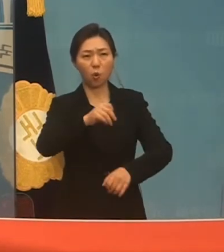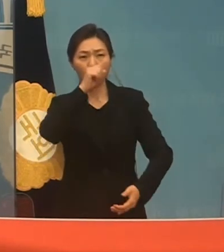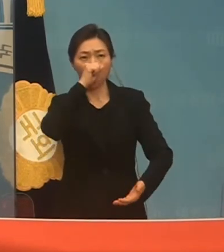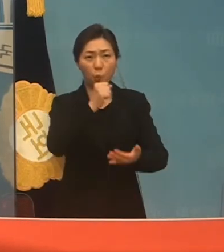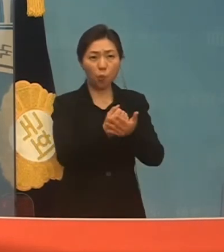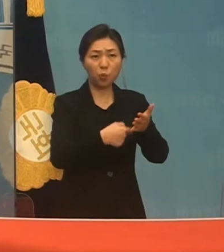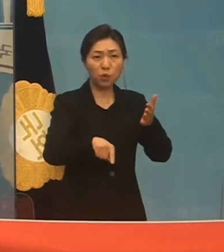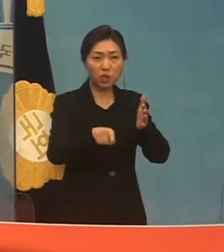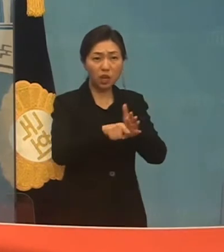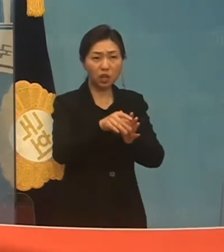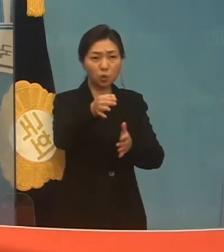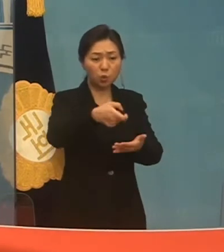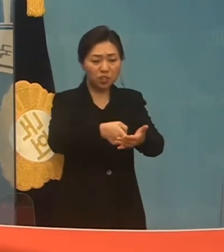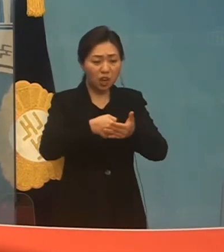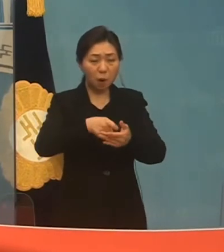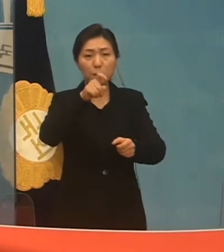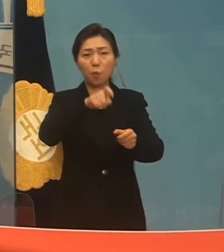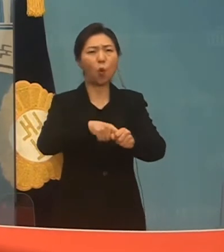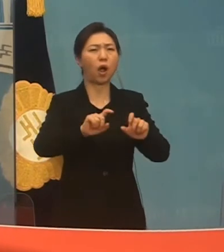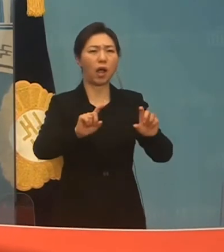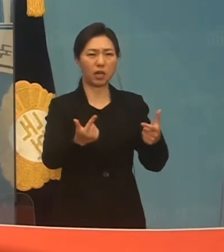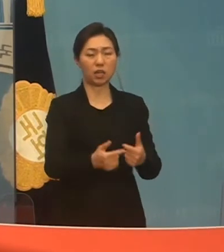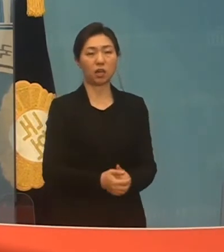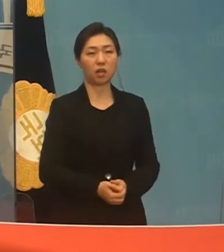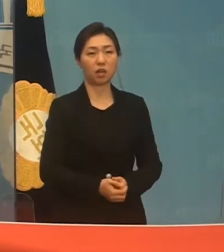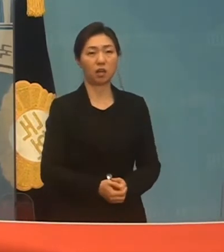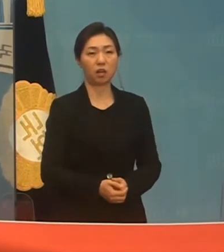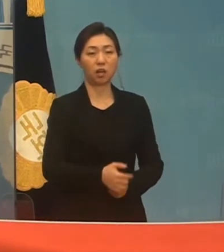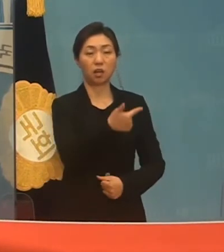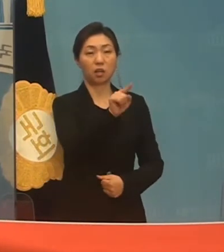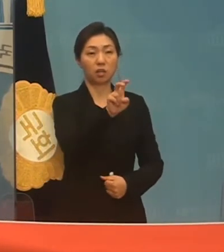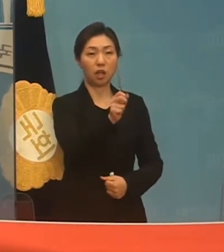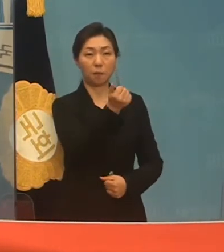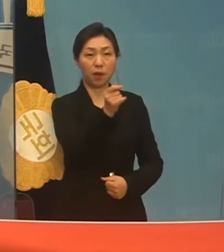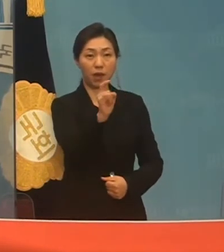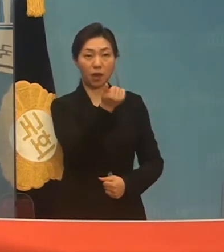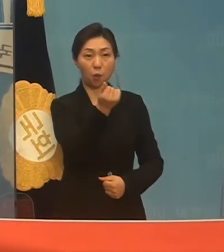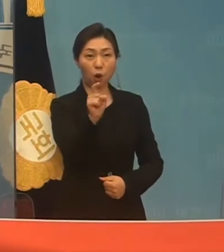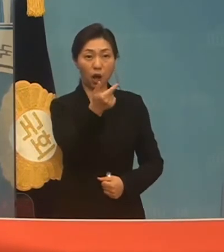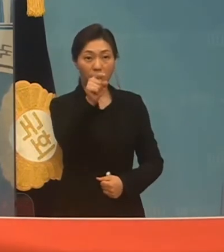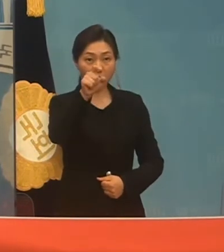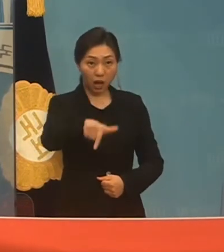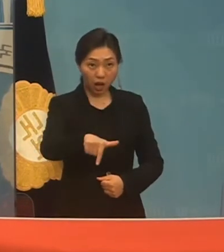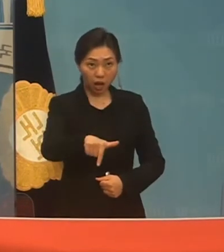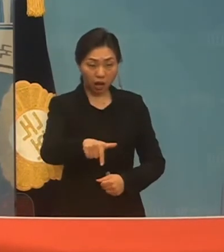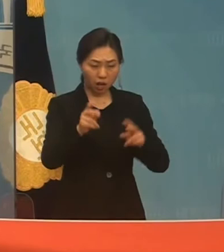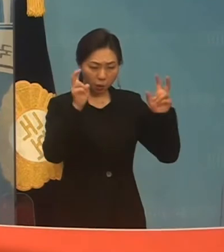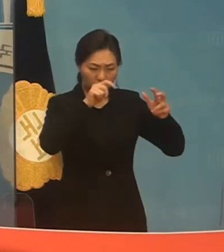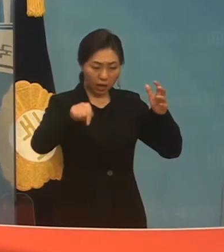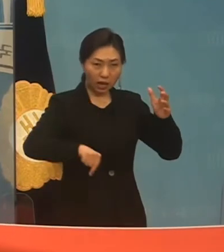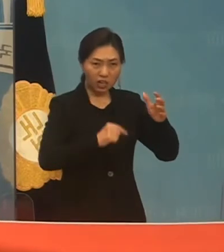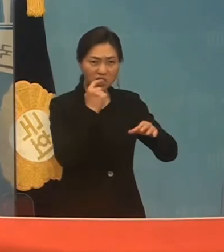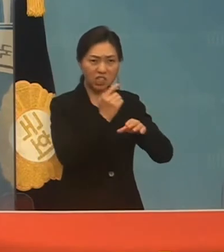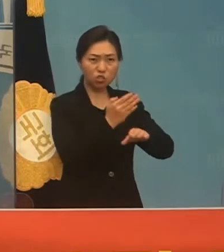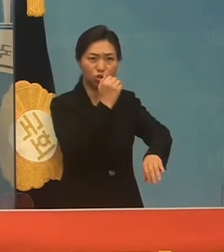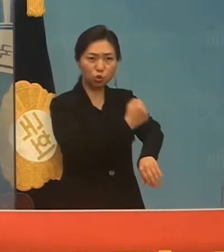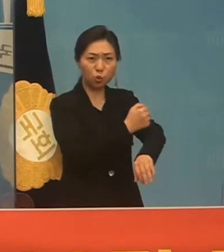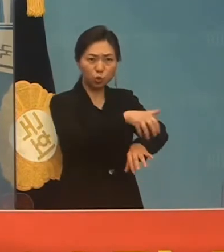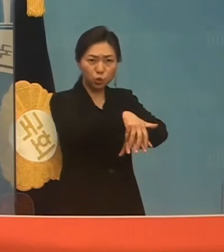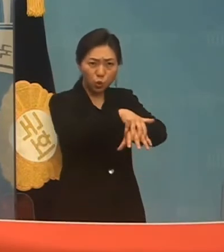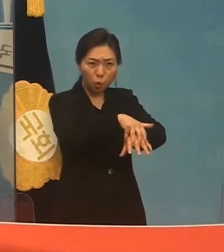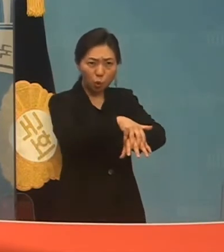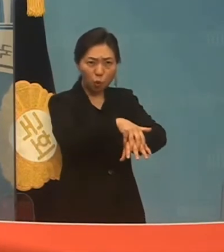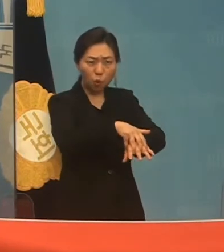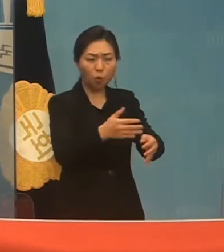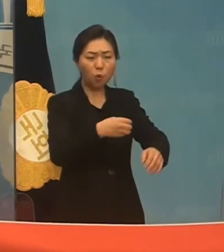절감이 목적이 아니라 남해학에서 민주노총 조합원을 몰아내고 자신들이 행했던